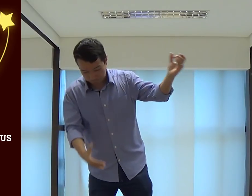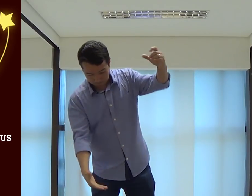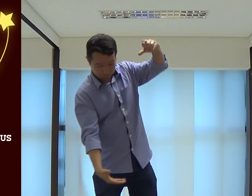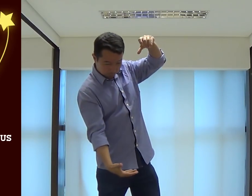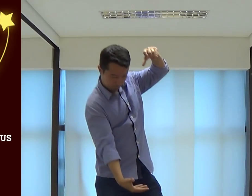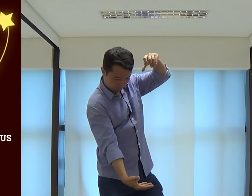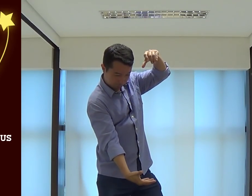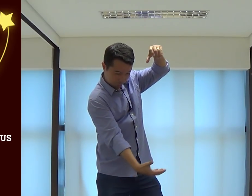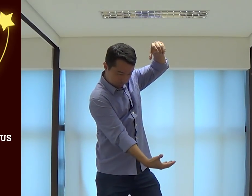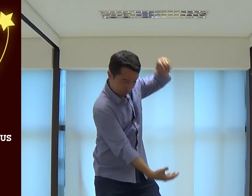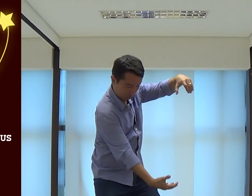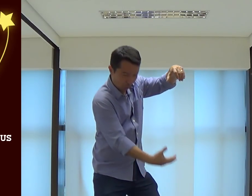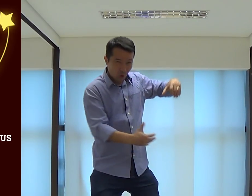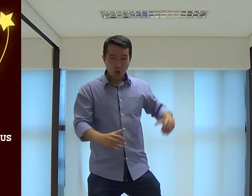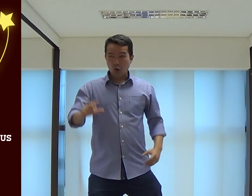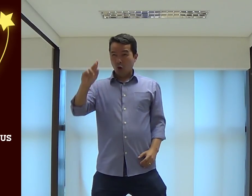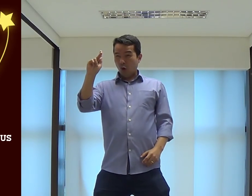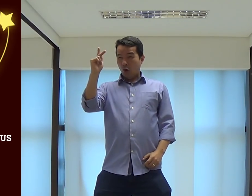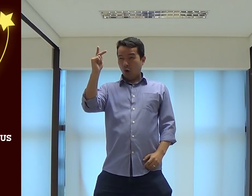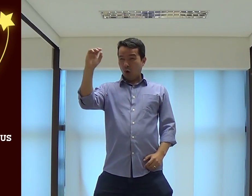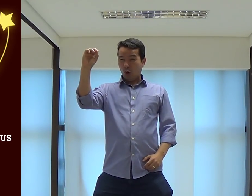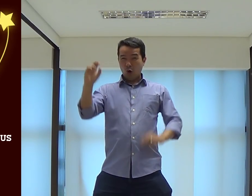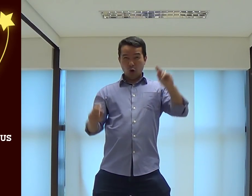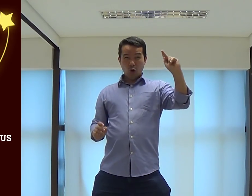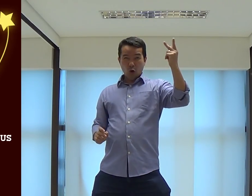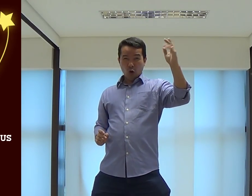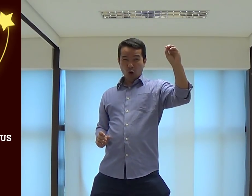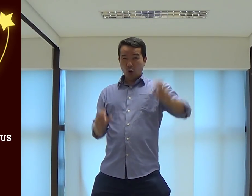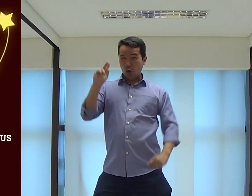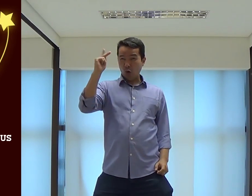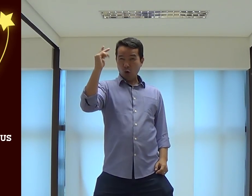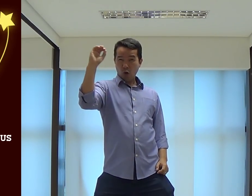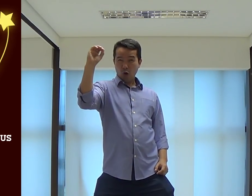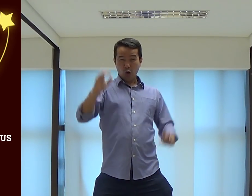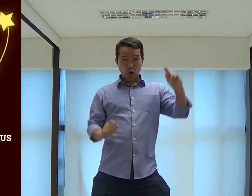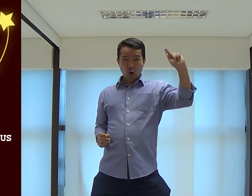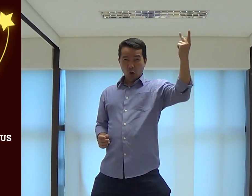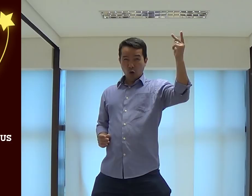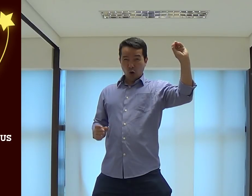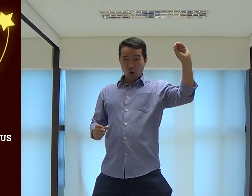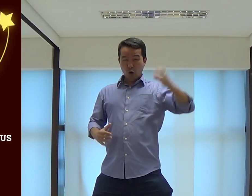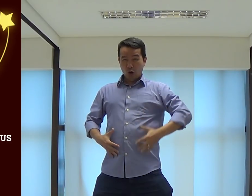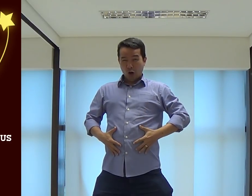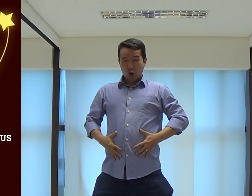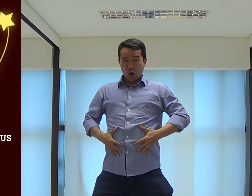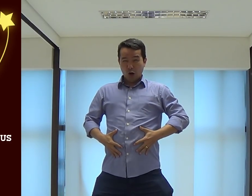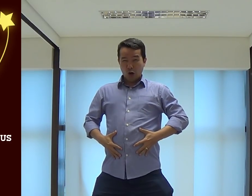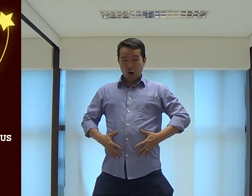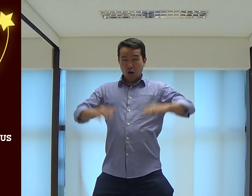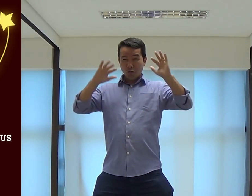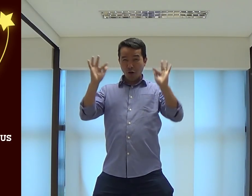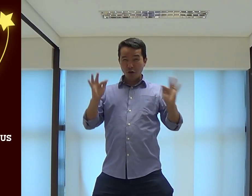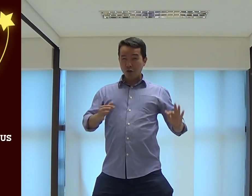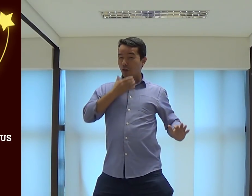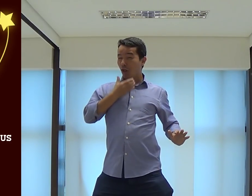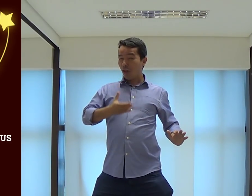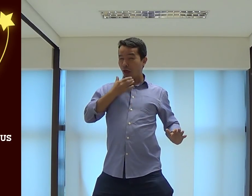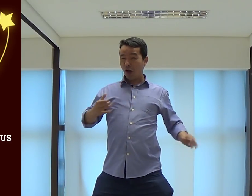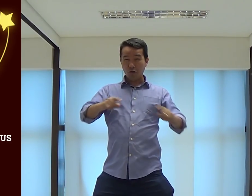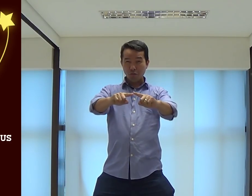que veio e trouxe um monte de presentes, e fala ho, ho, ho, e balança a barriga, ah,